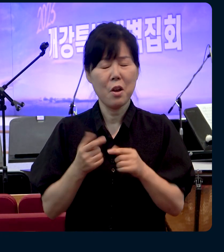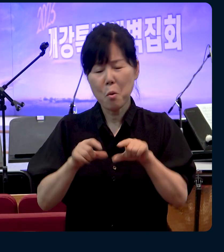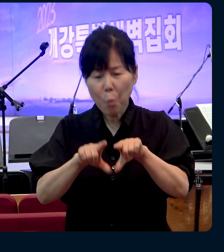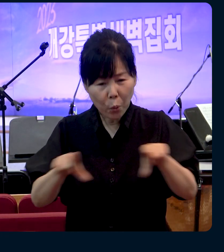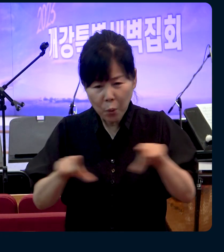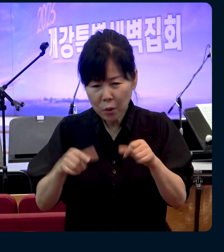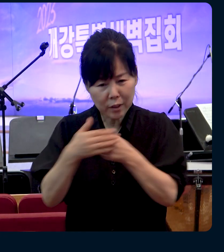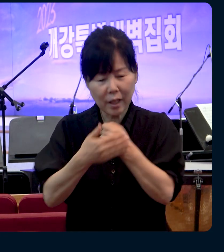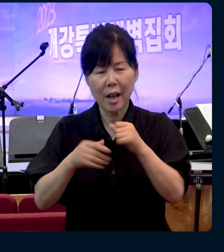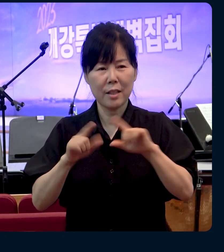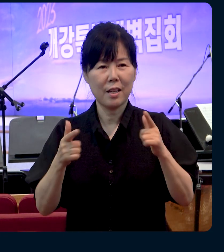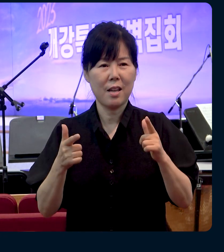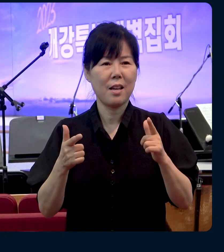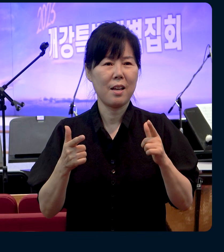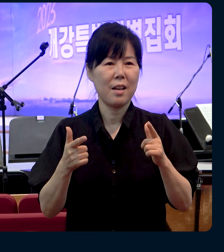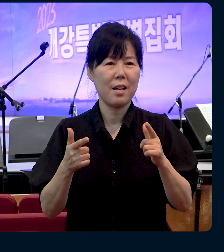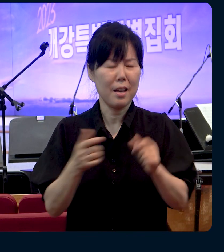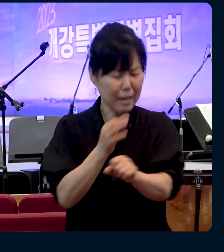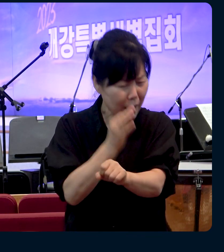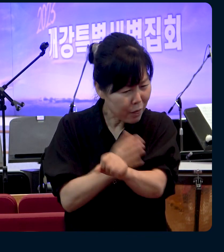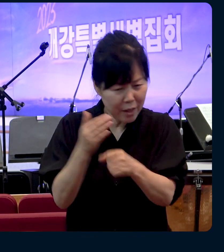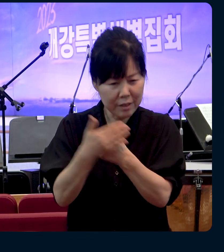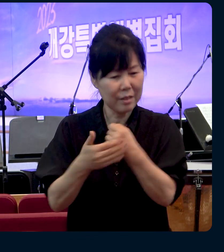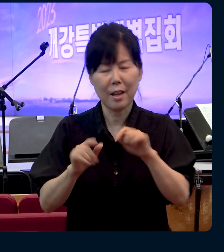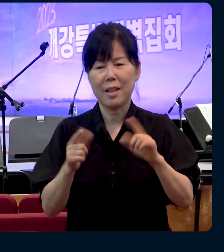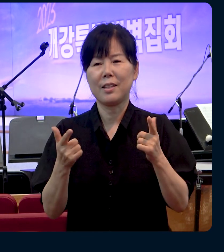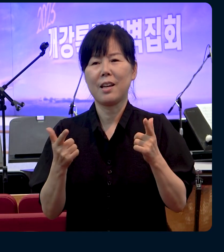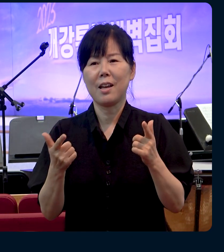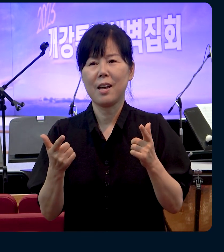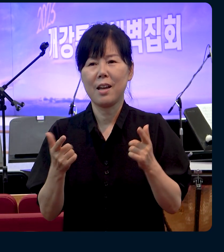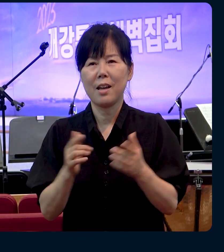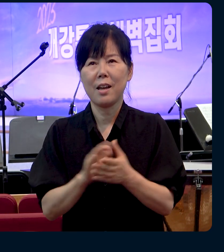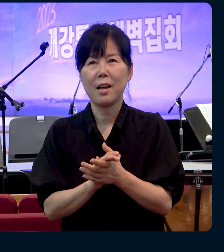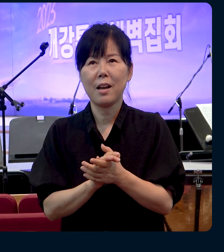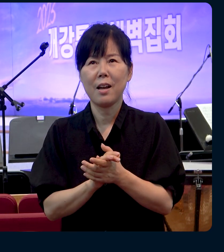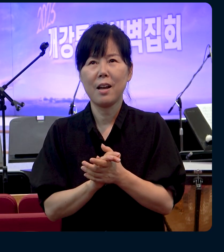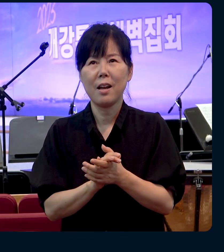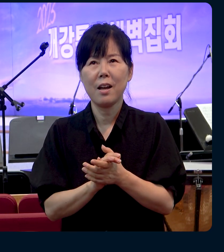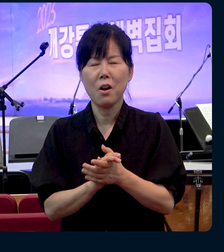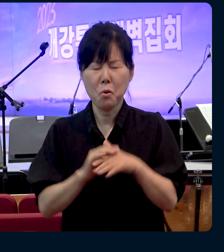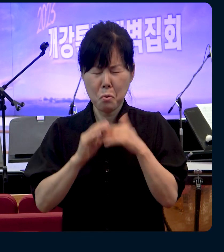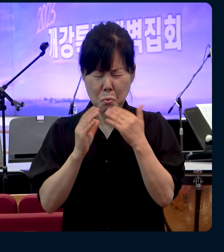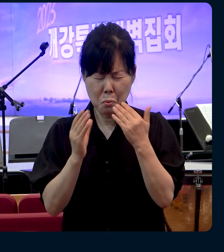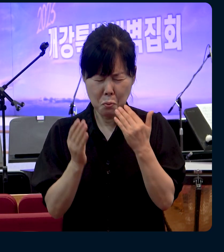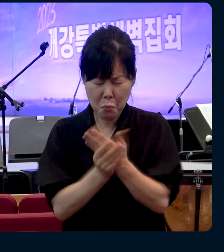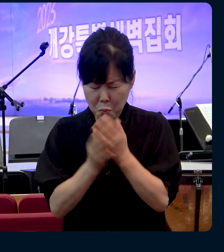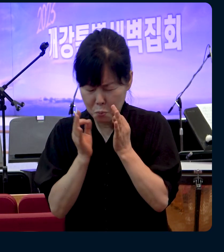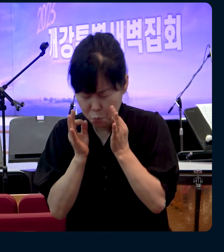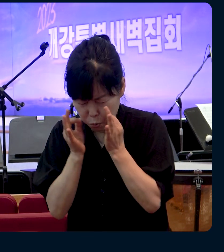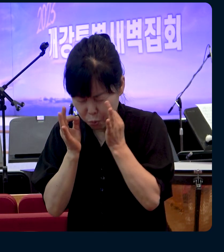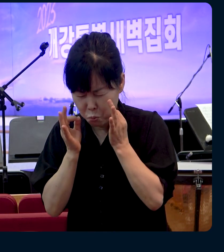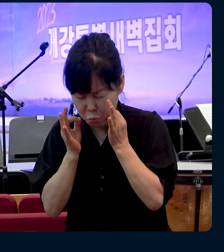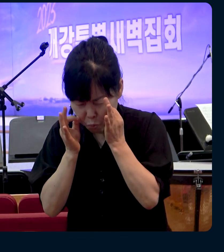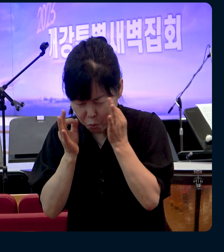그냥 단순하게 깨달은 어떤 그런 진리가 아니에요. 온 삶을 들이면서